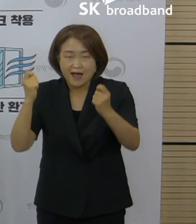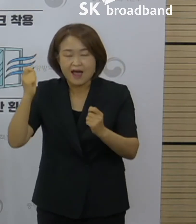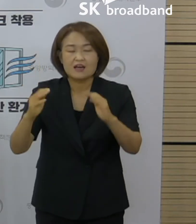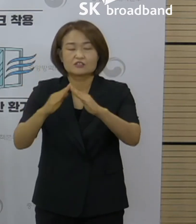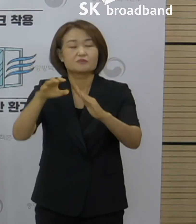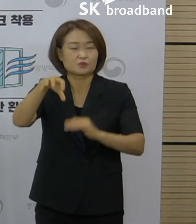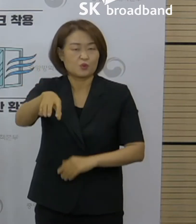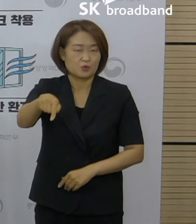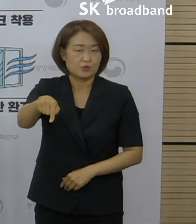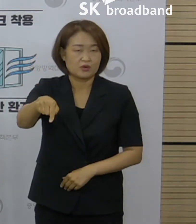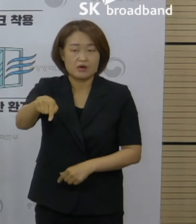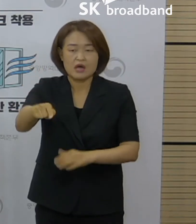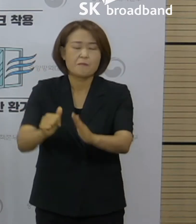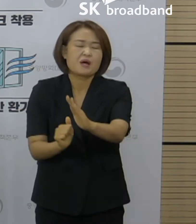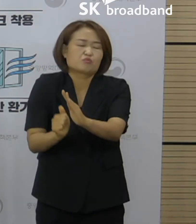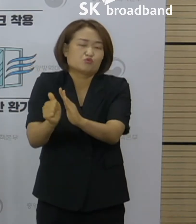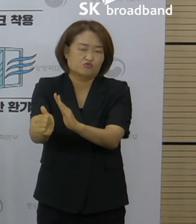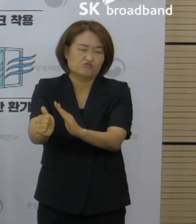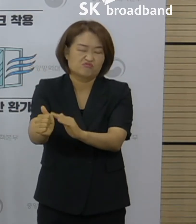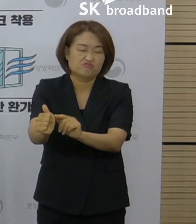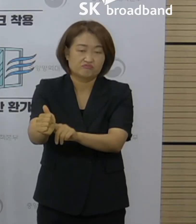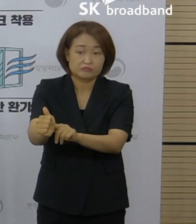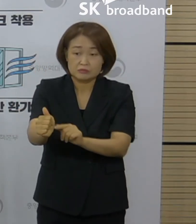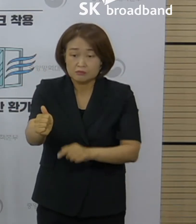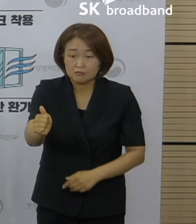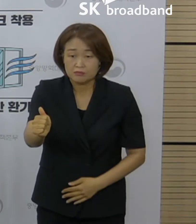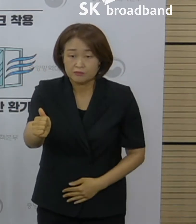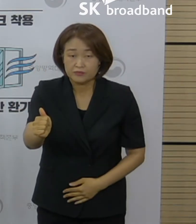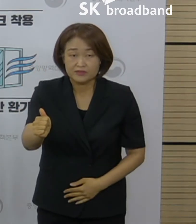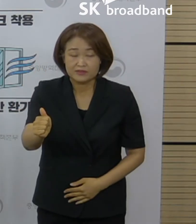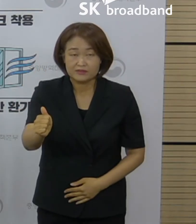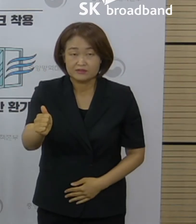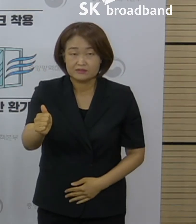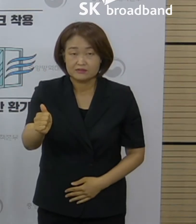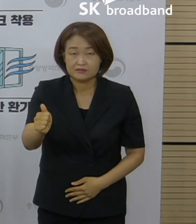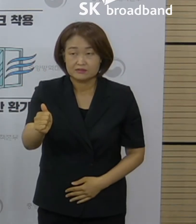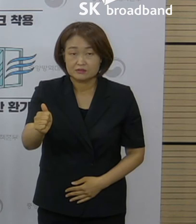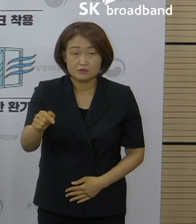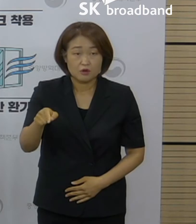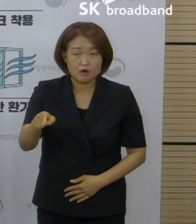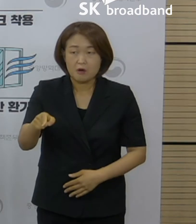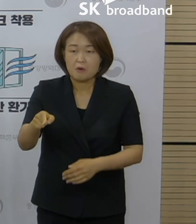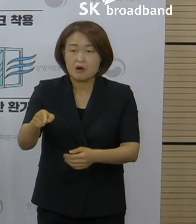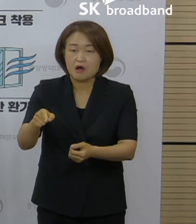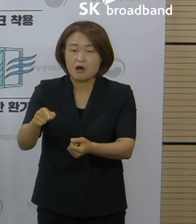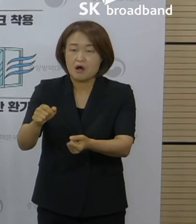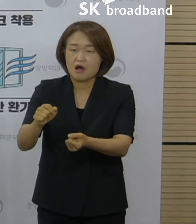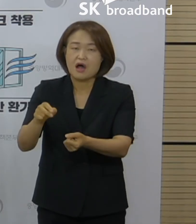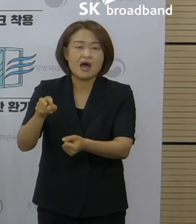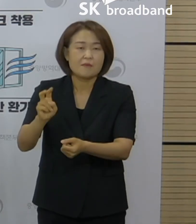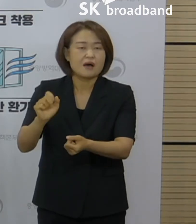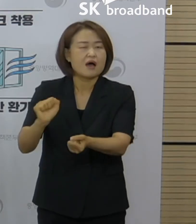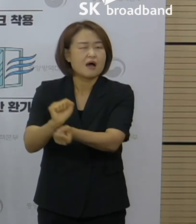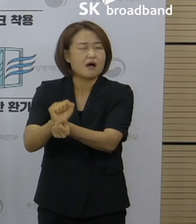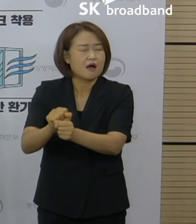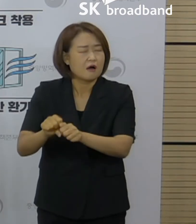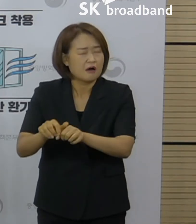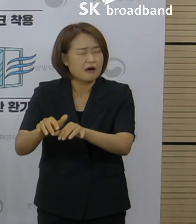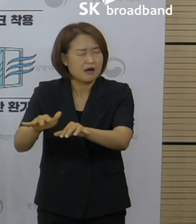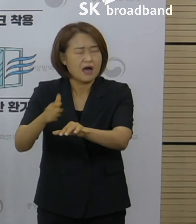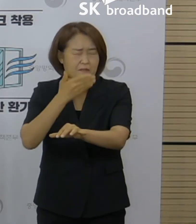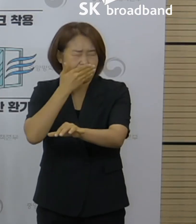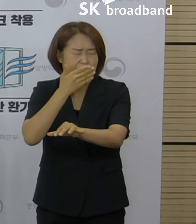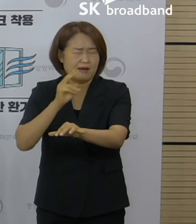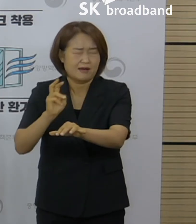있습니다. 여기를 방문해서 이때는 전파가 가능한 시기로 현재는 파악을 하고 있습니다.